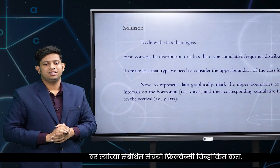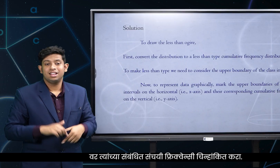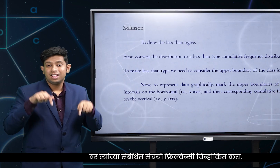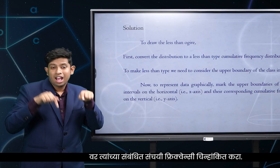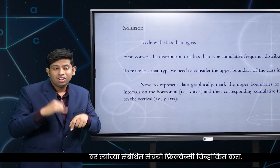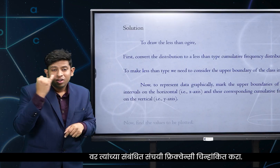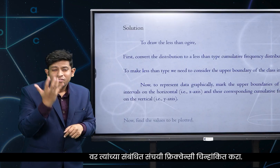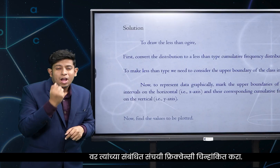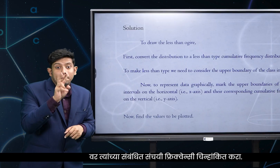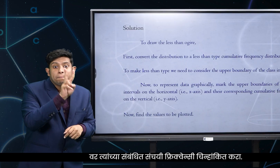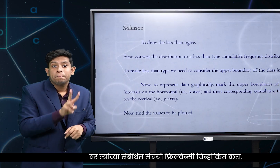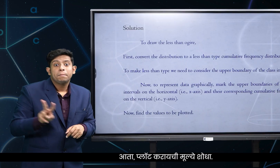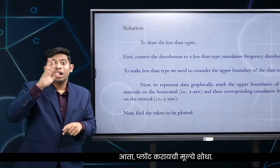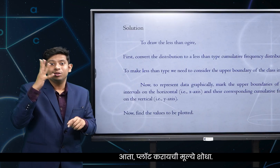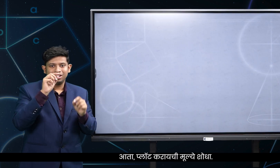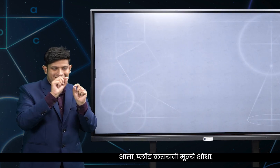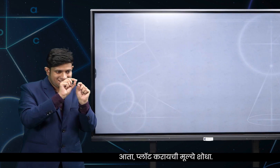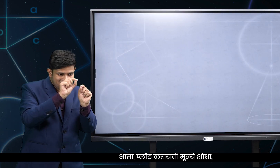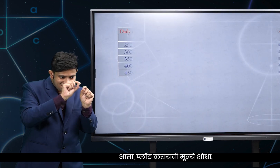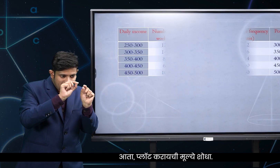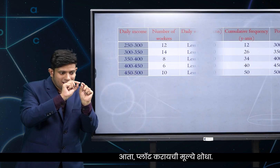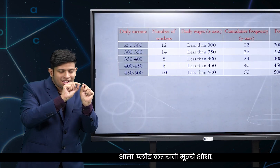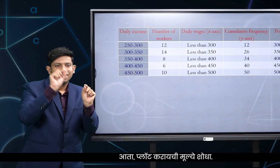फ्रिक्वेन्सी निश्चित करा. आता प्लॉट करायची मूल्ये शोधा.